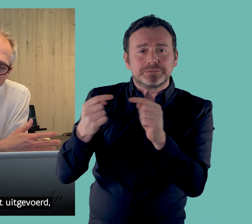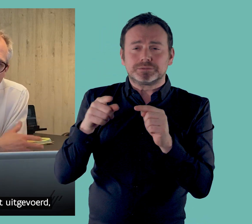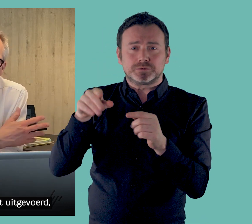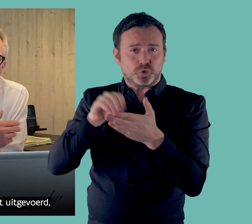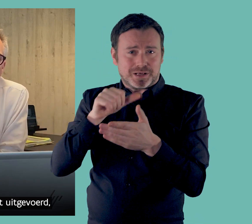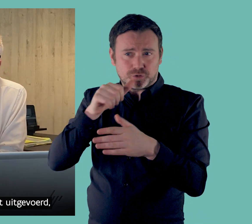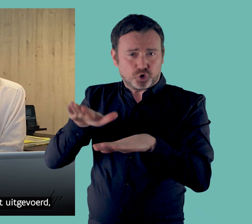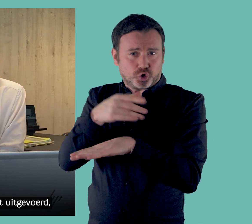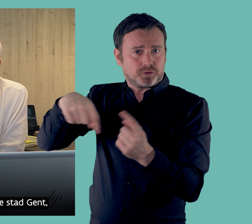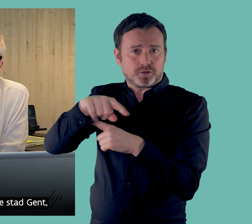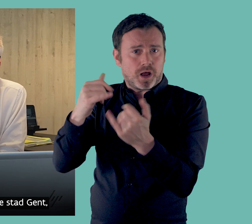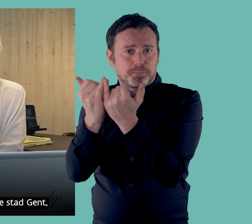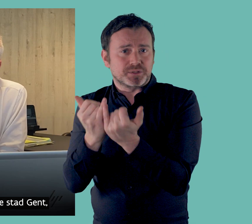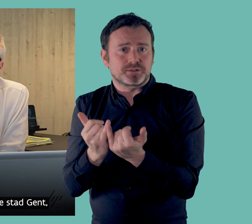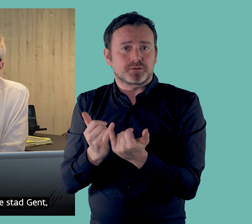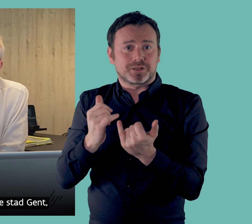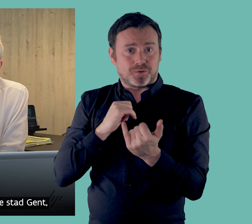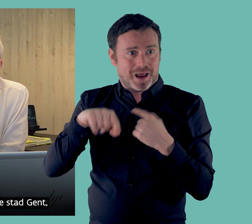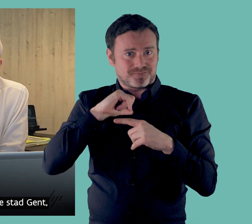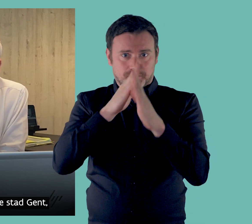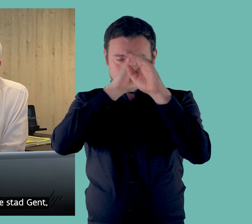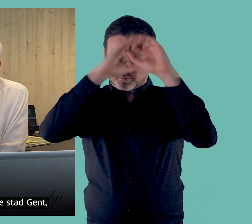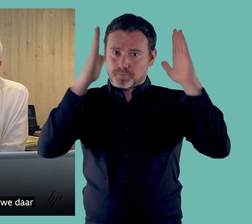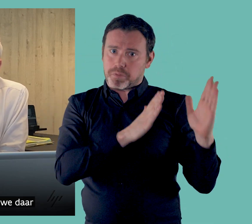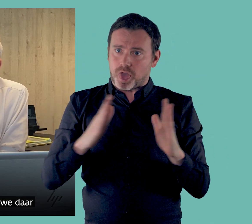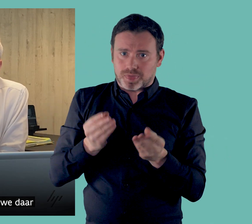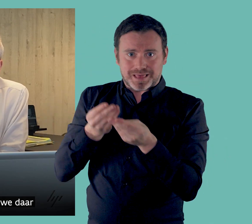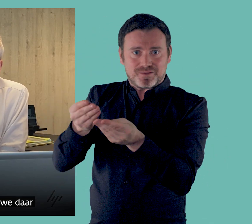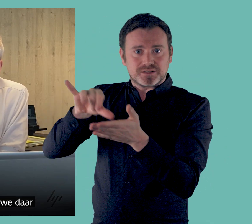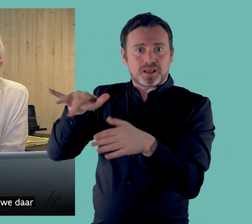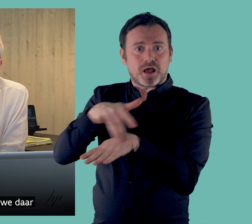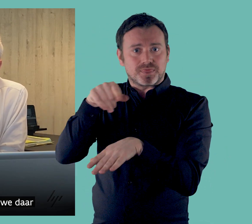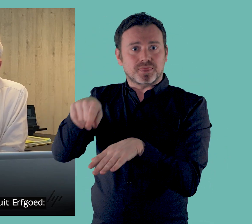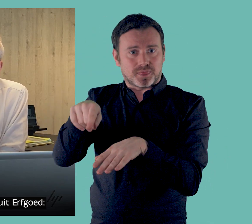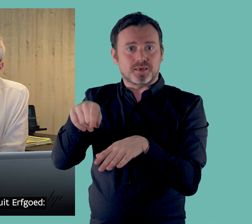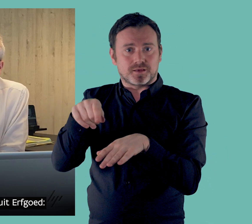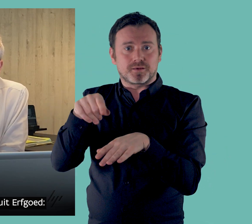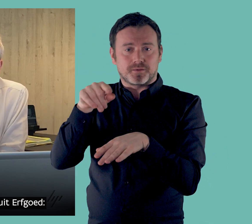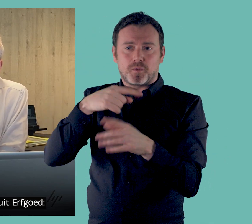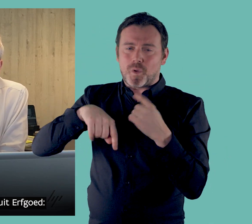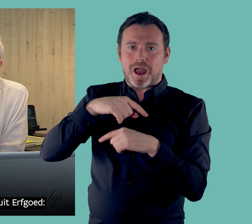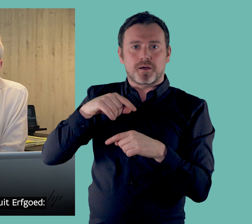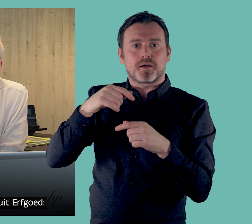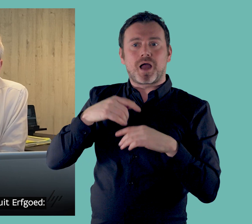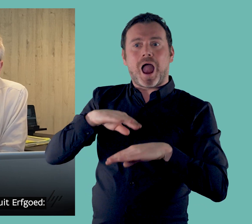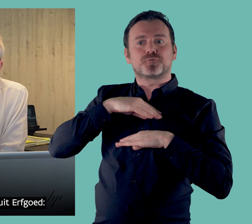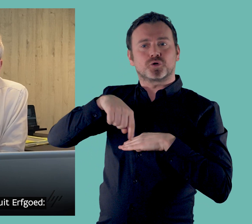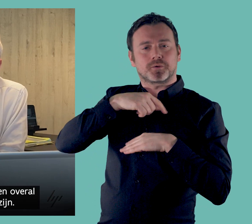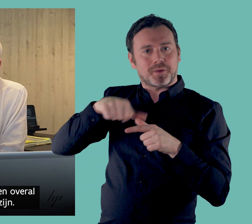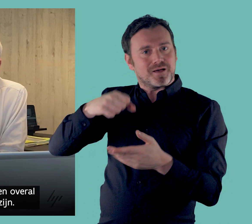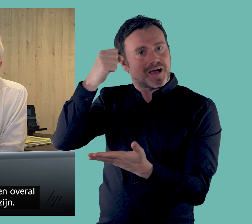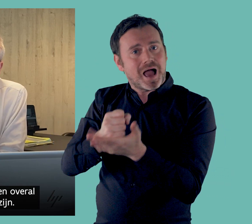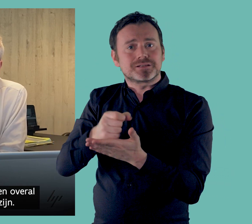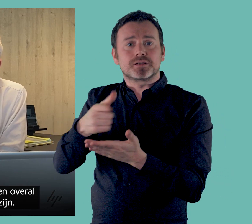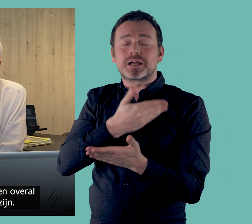nog niet uitgevoerd. Die plannen liggen nog bij de stad Gent, maar er is één zaak wat we daar niet losgelaten hebben vanuit erfgoed en dat is